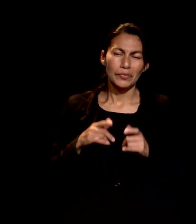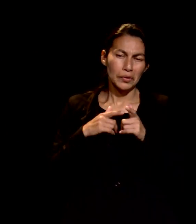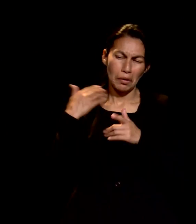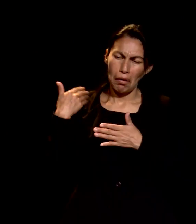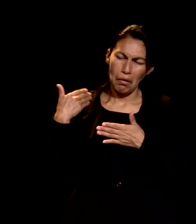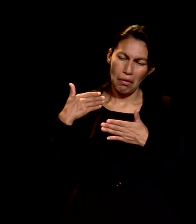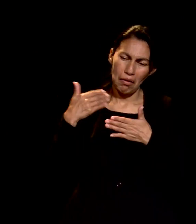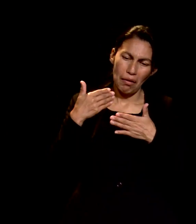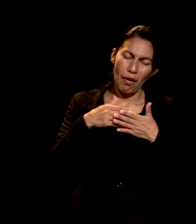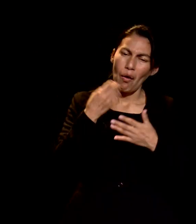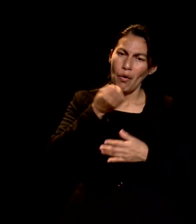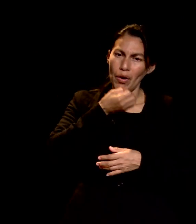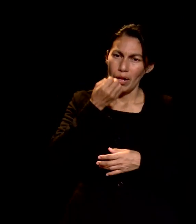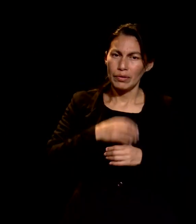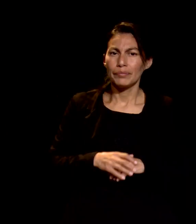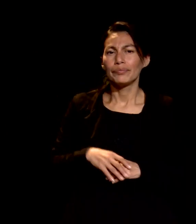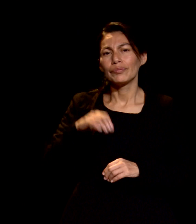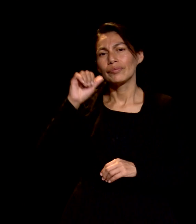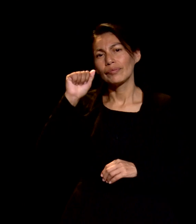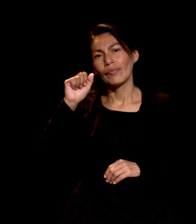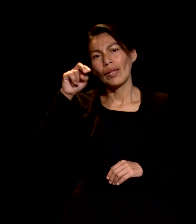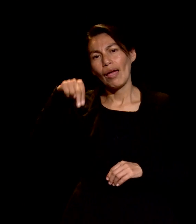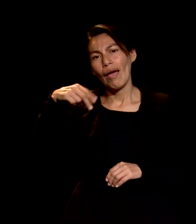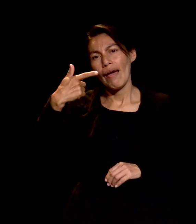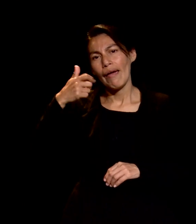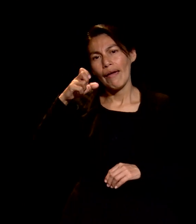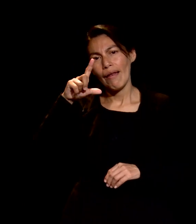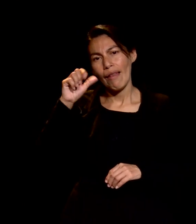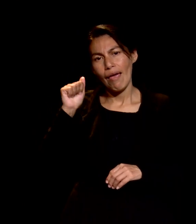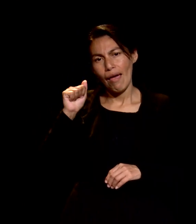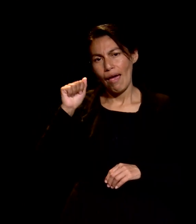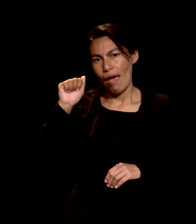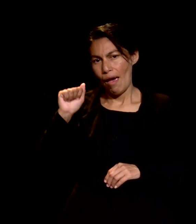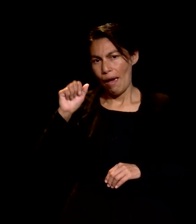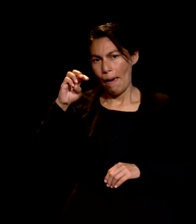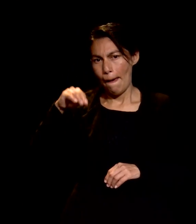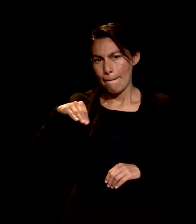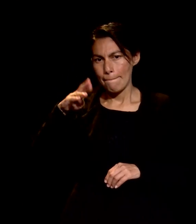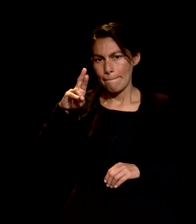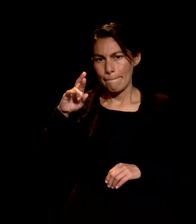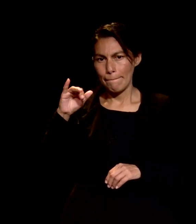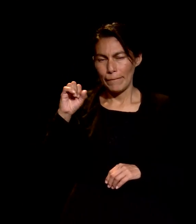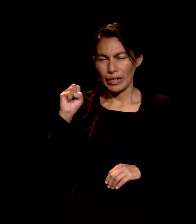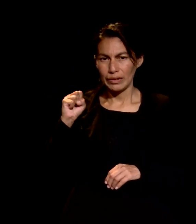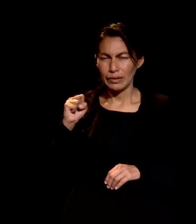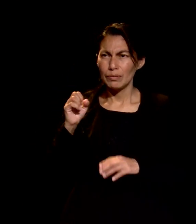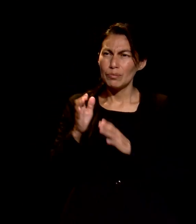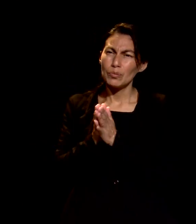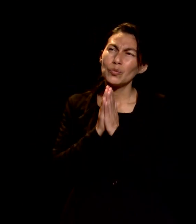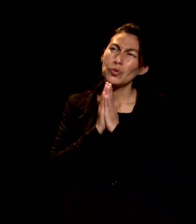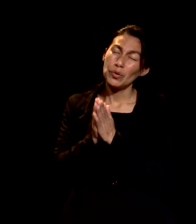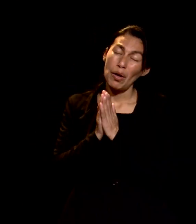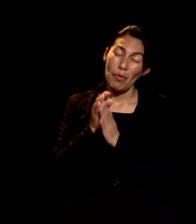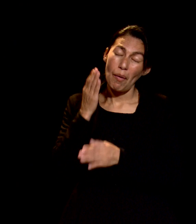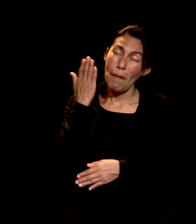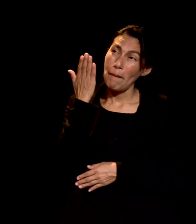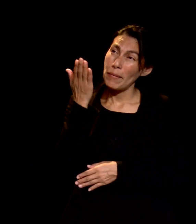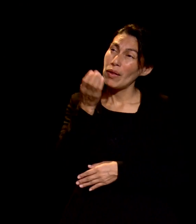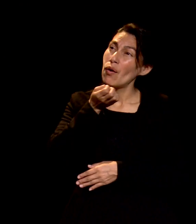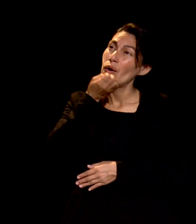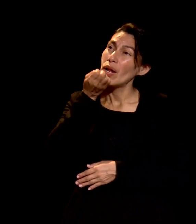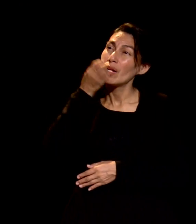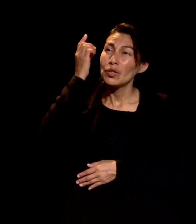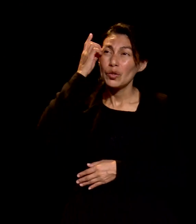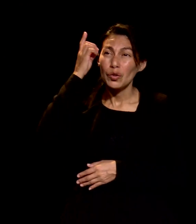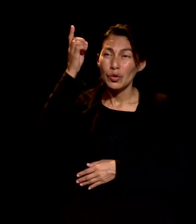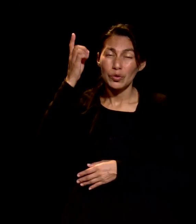Ángela Ambriz Dios los bendiga Y los cuide Les pido oración por mis hijos Para que regresen al Dios Y